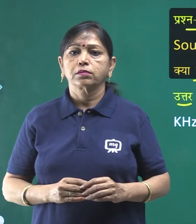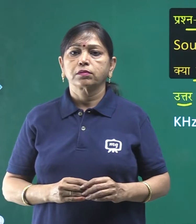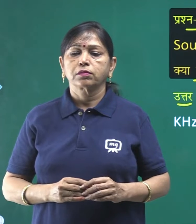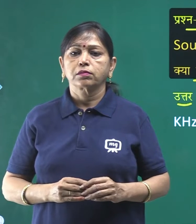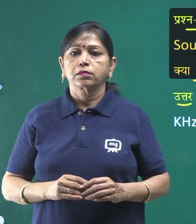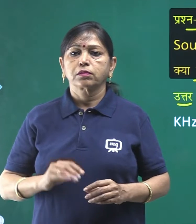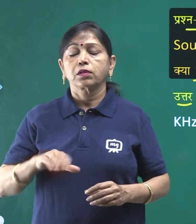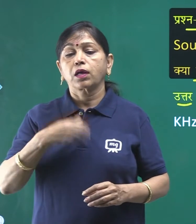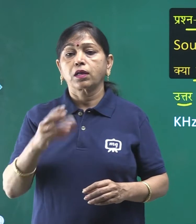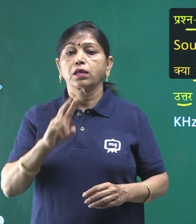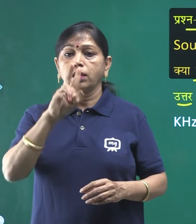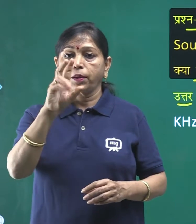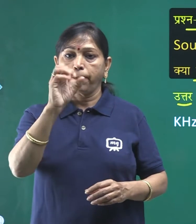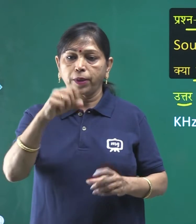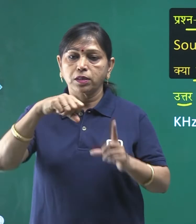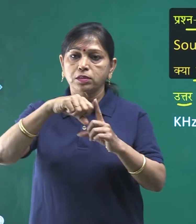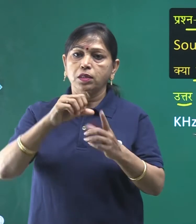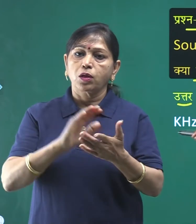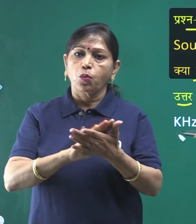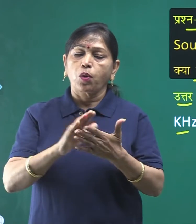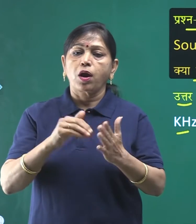यानी 20 किलो हर्ट्ज